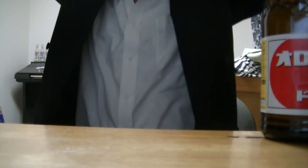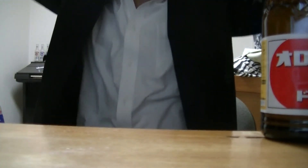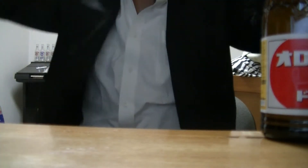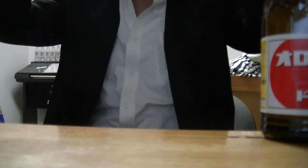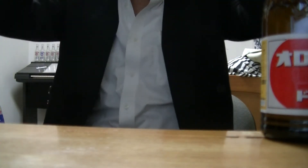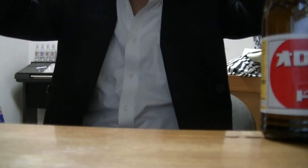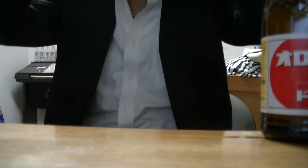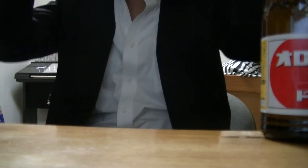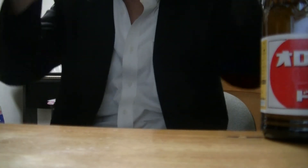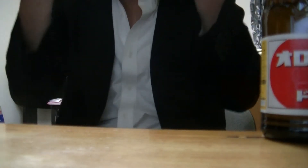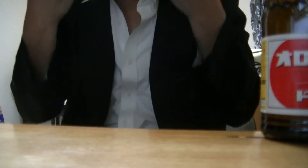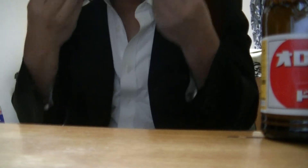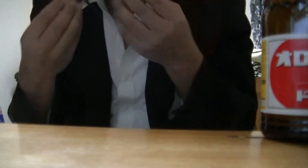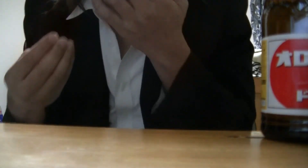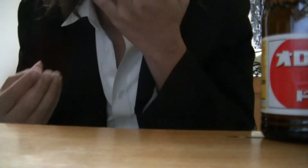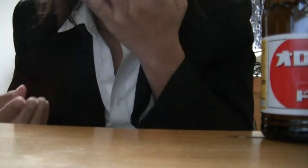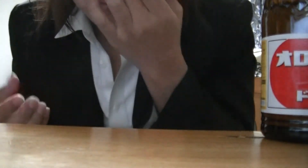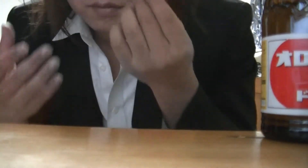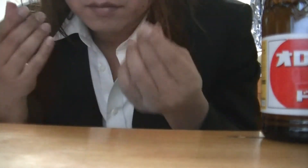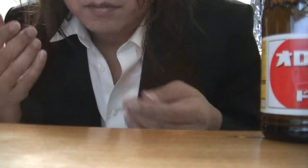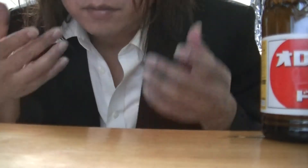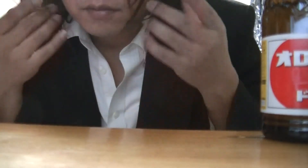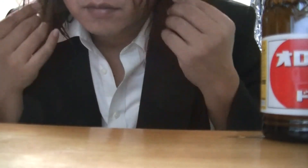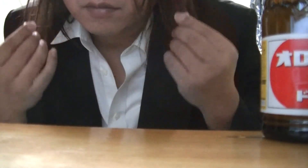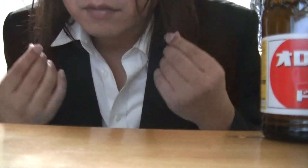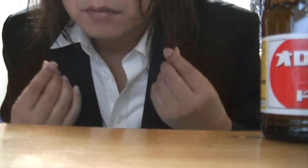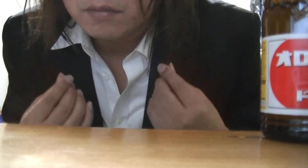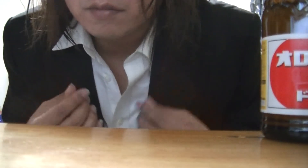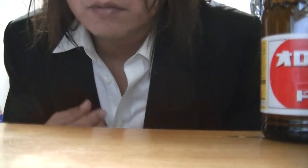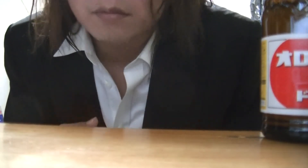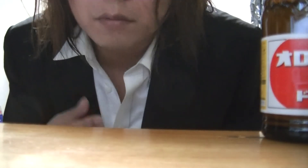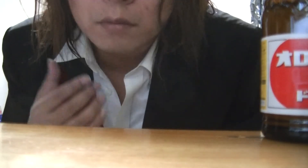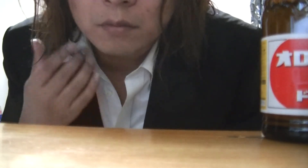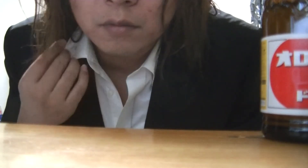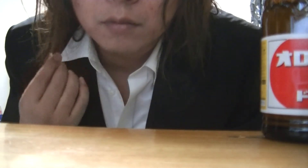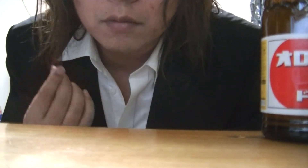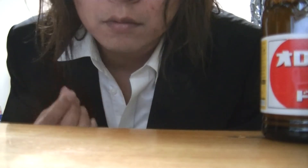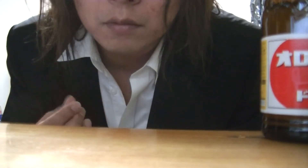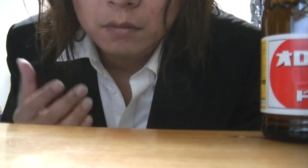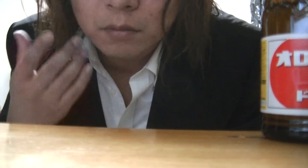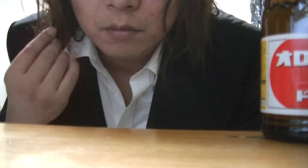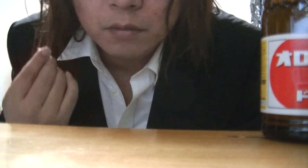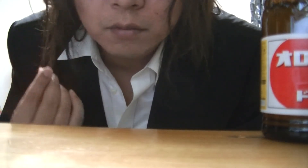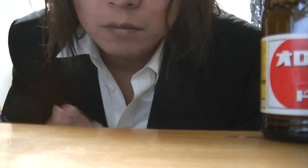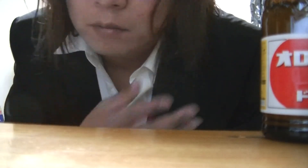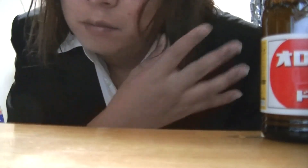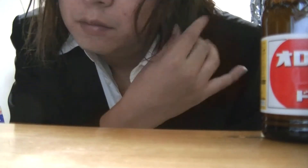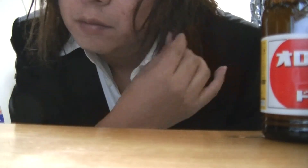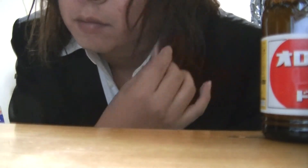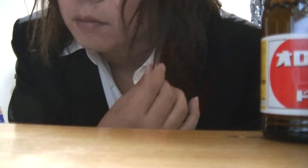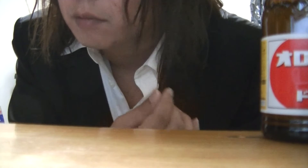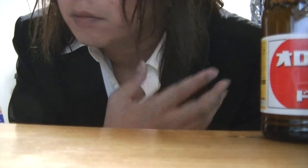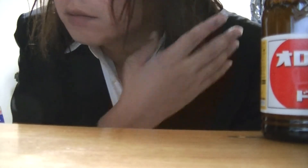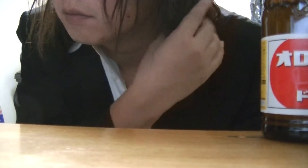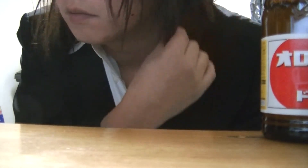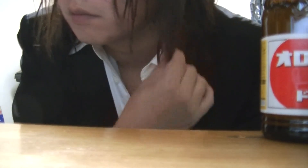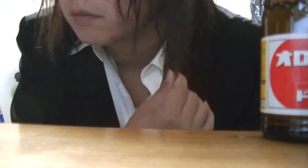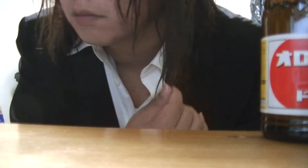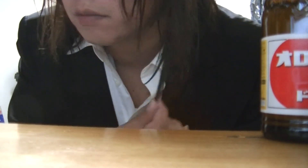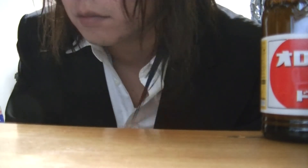は、人生で大切なことはみんなマクドナルドで教わったって書く時に完全にパクってます。ちゃんと香取さんに言いに行きました。僕本出すんです